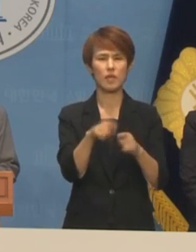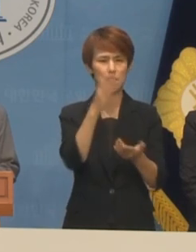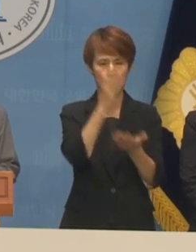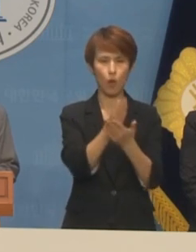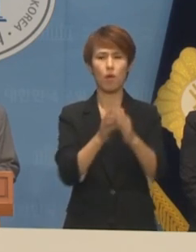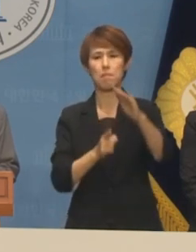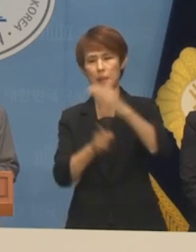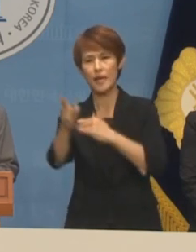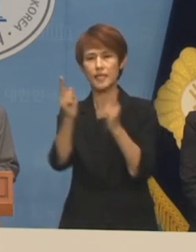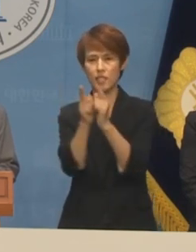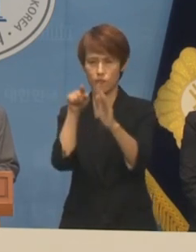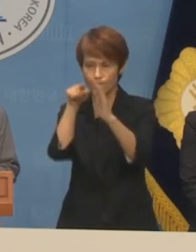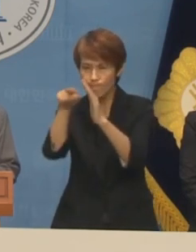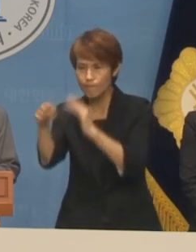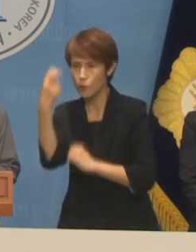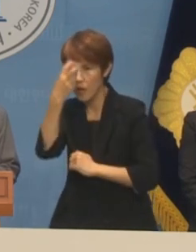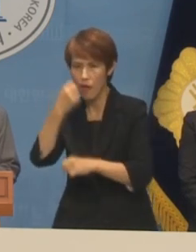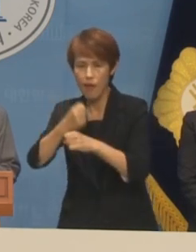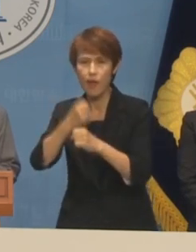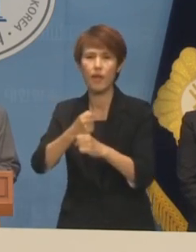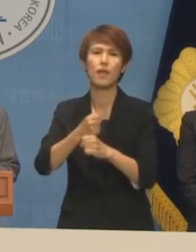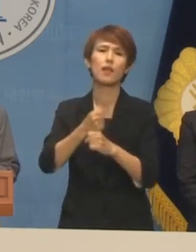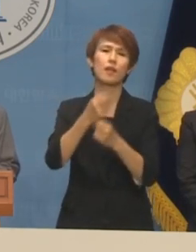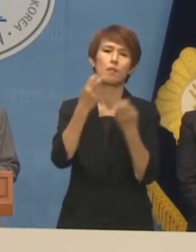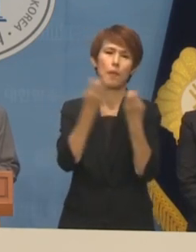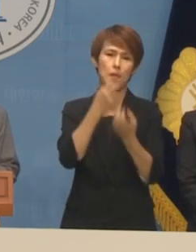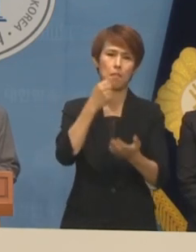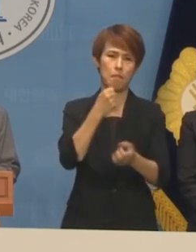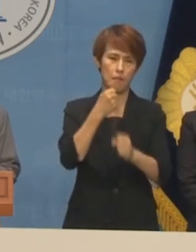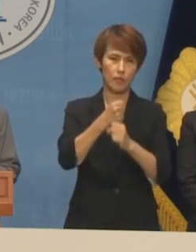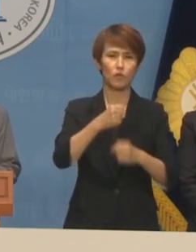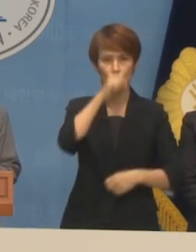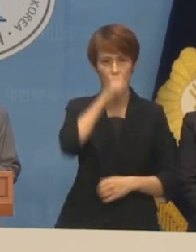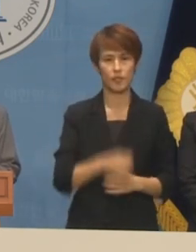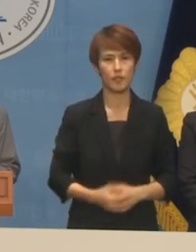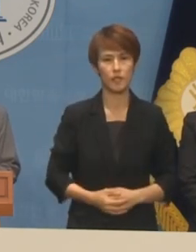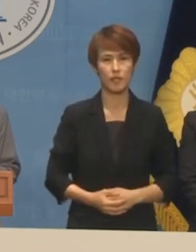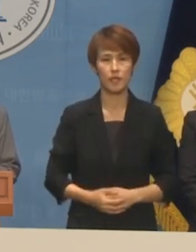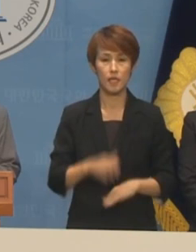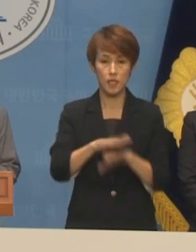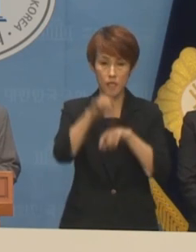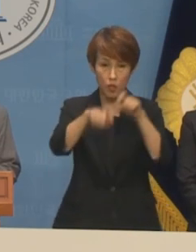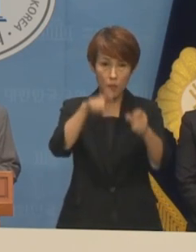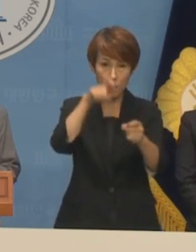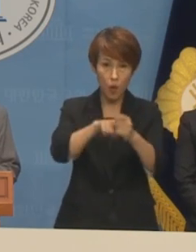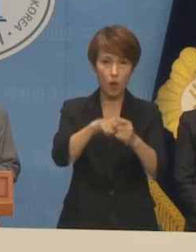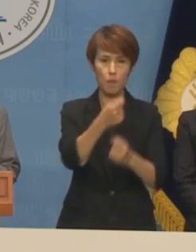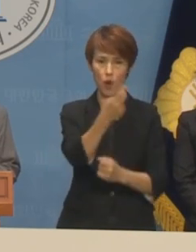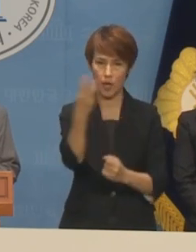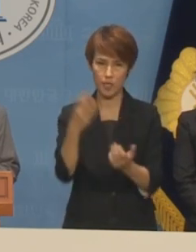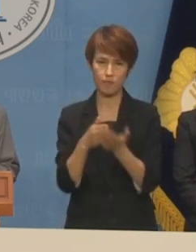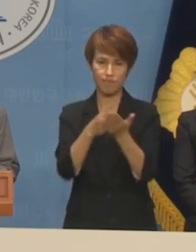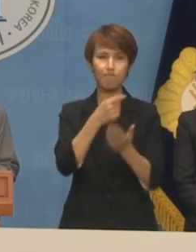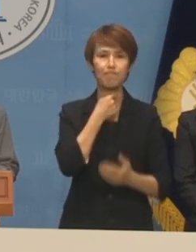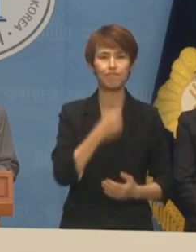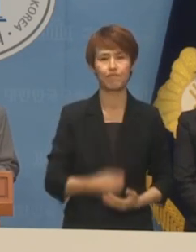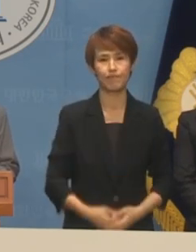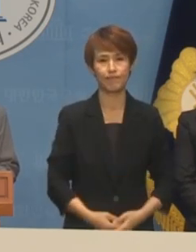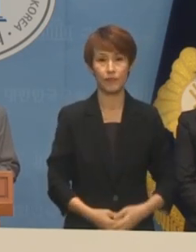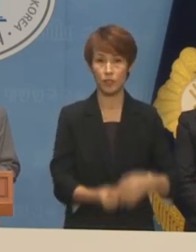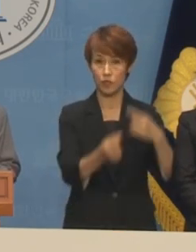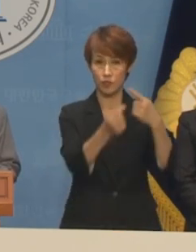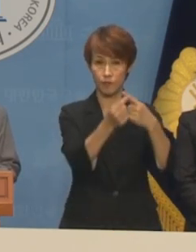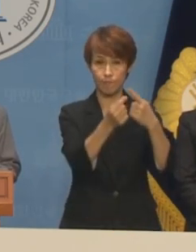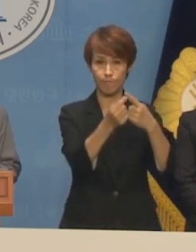것을 건의드립니다. 아울러 이를 실천하기 위하여 몇 가지 사항을 건의하고자 합니다.